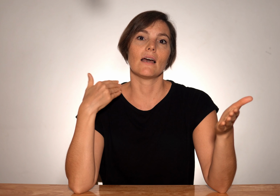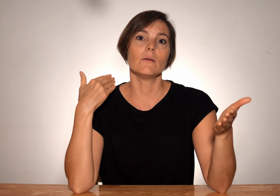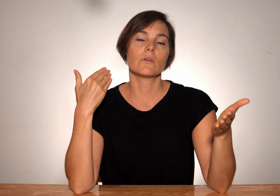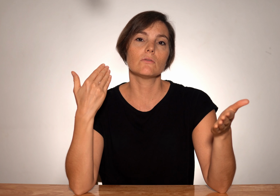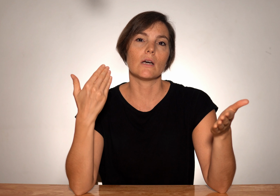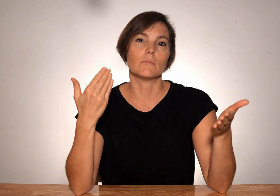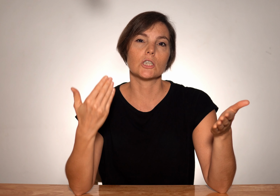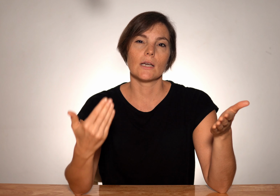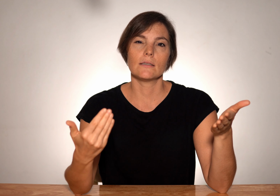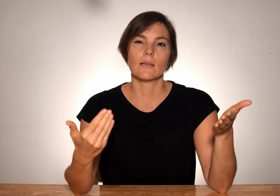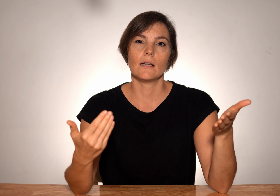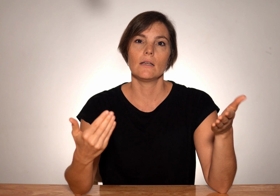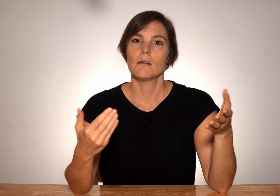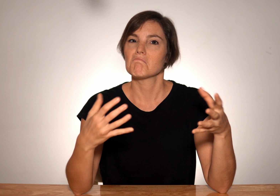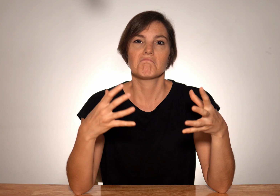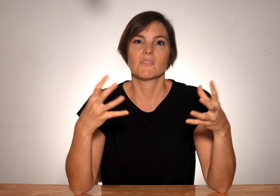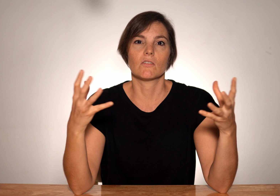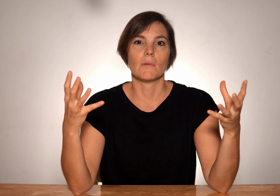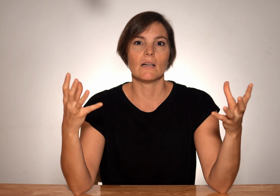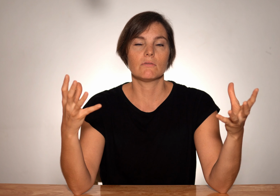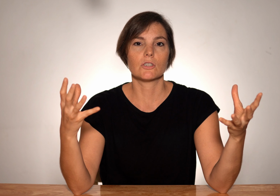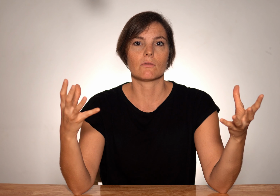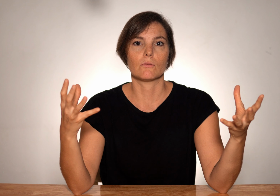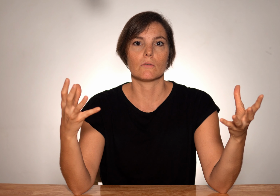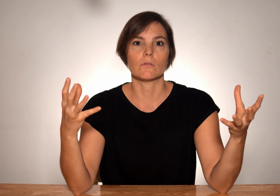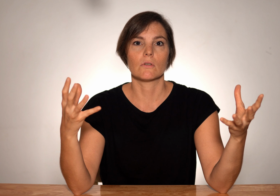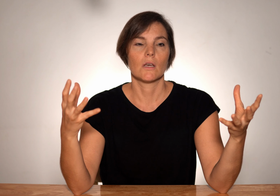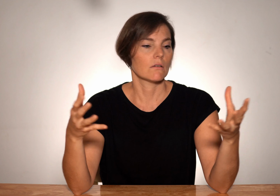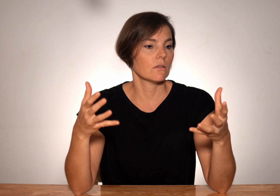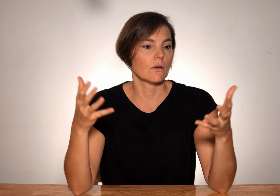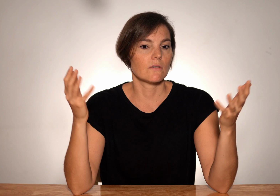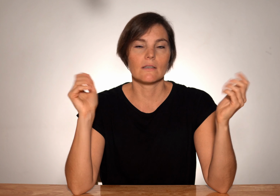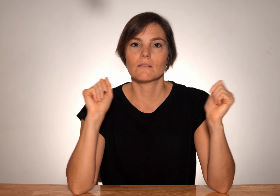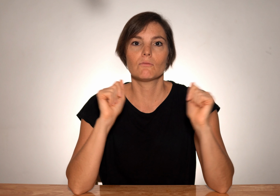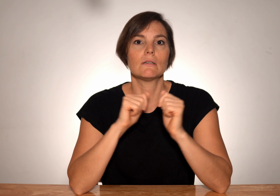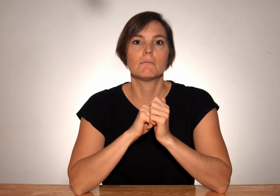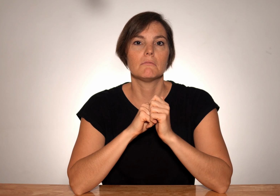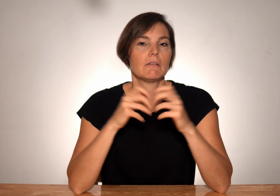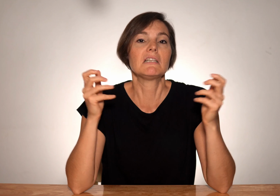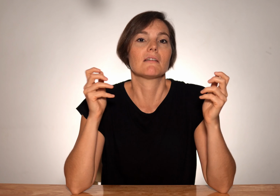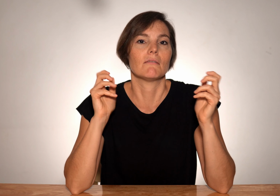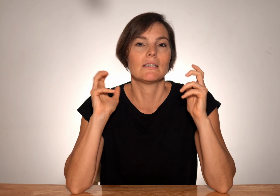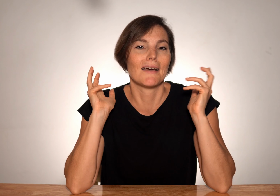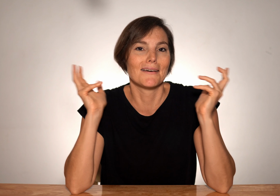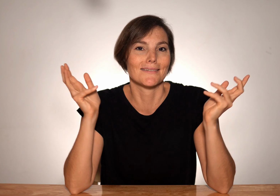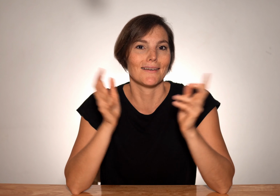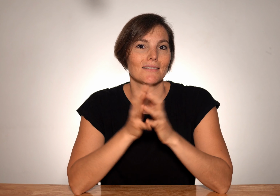ist einfach nur ein Bestandteil des normalen Wirtschaftszyklus. Man könnte auch sagen, es ist wie der Winter, wie eine Jahreszeit.